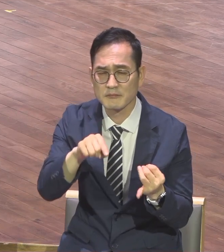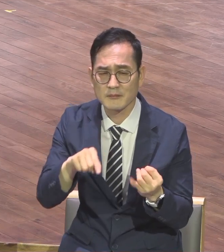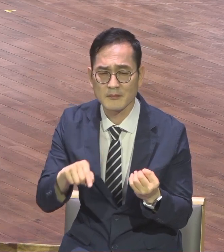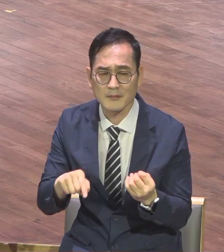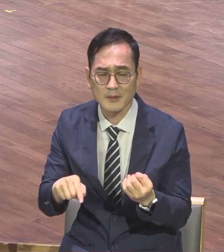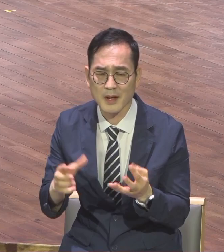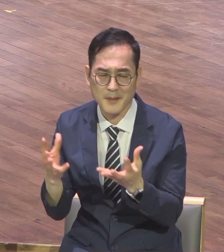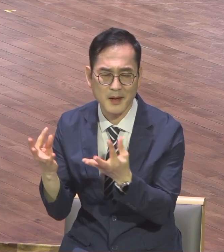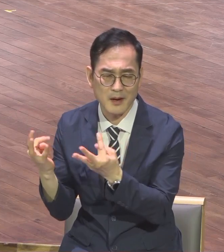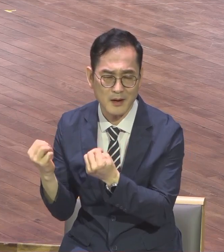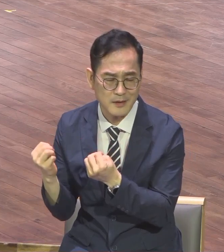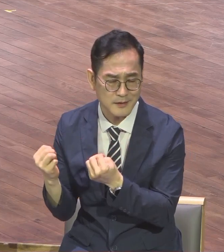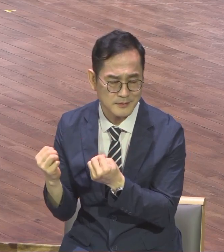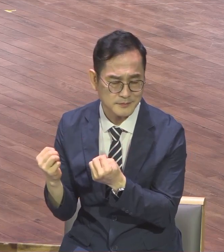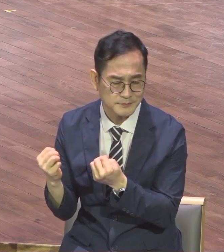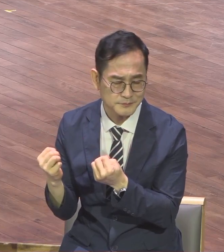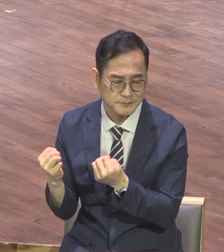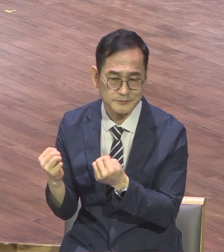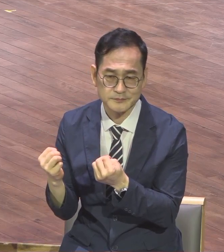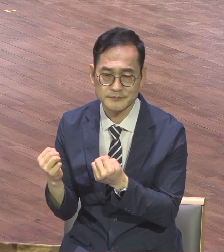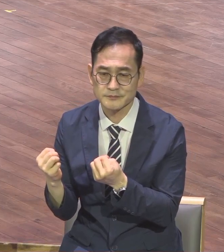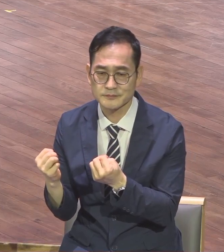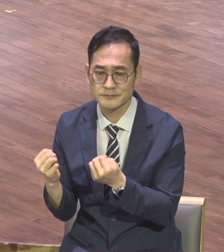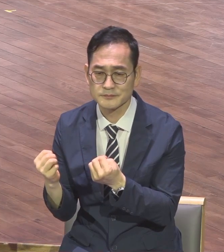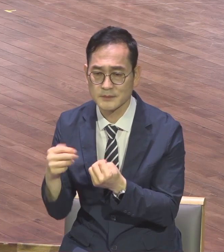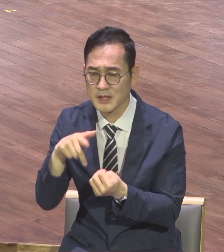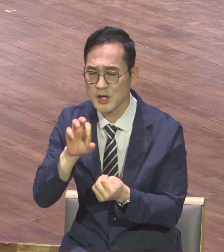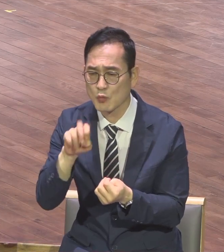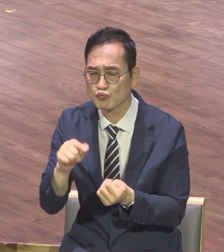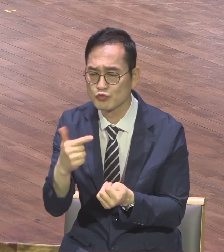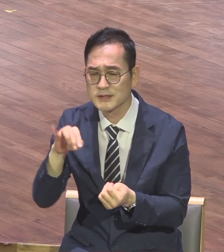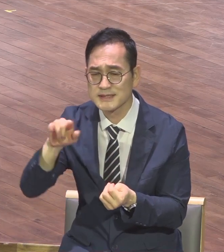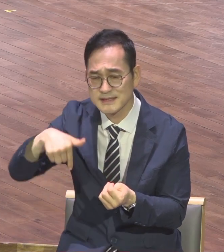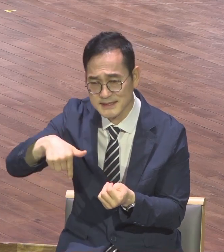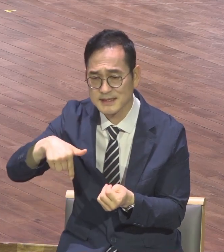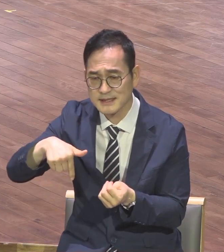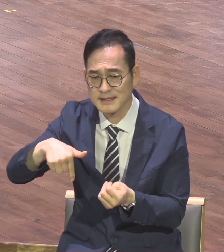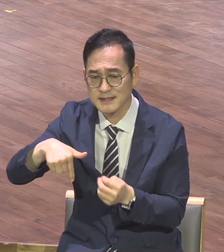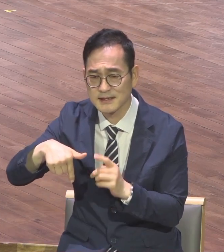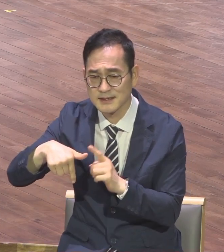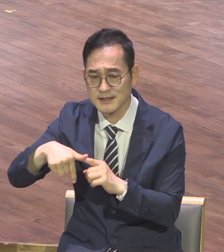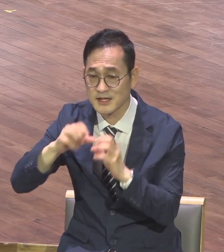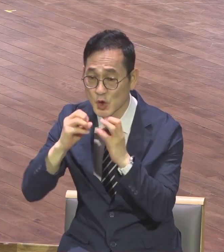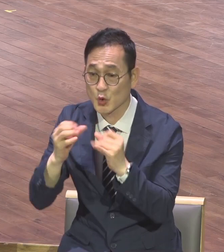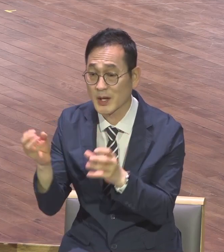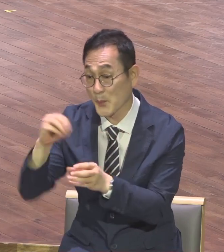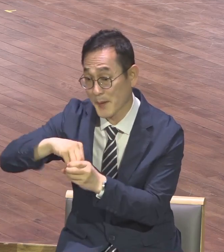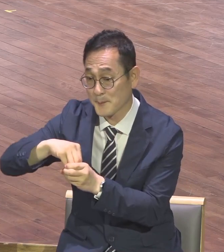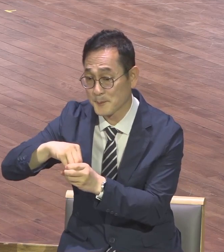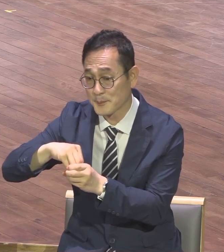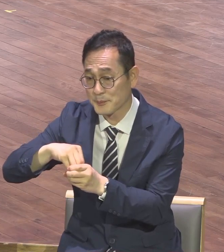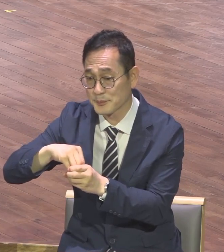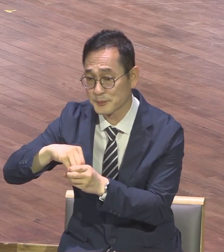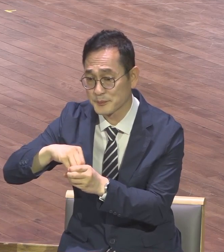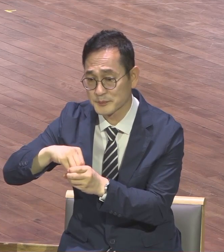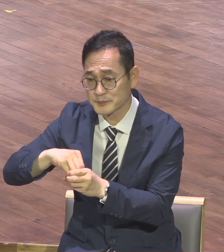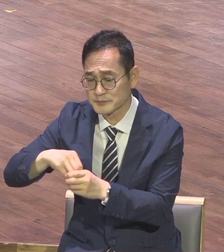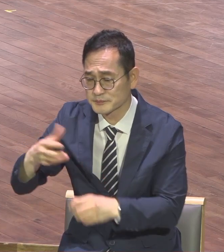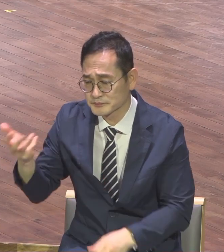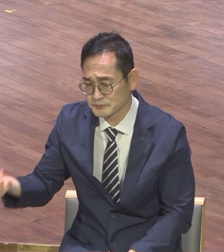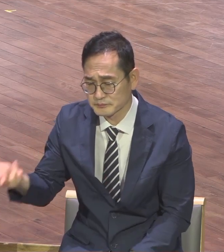계십니다. 순회를 하면서 정무지 선교사에게 굉장히 해당되는 말씀이에요. 순회를 하면서 여기